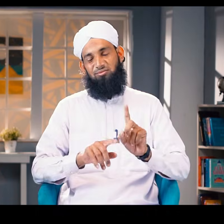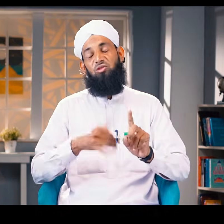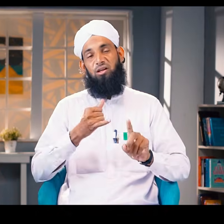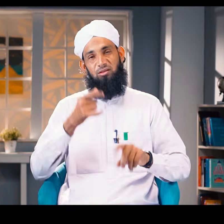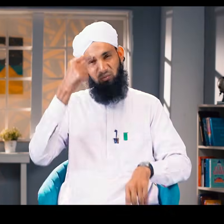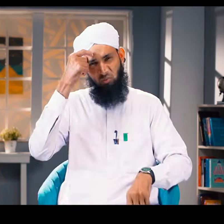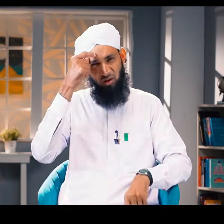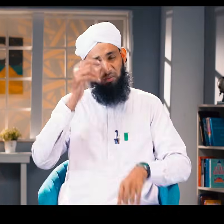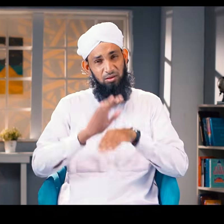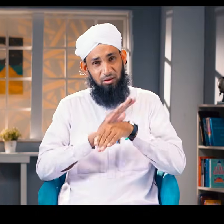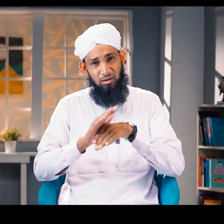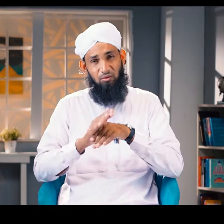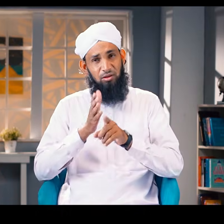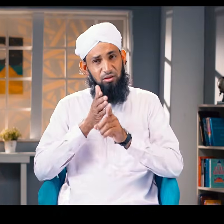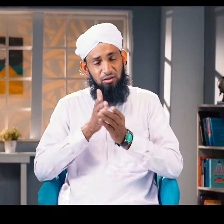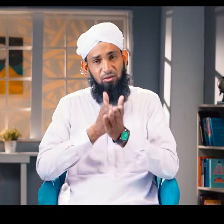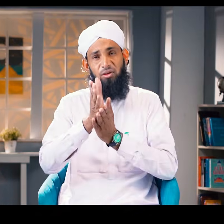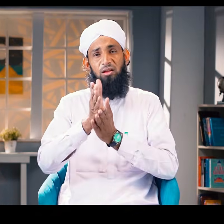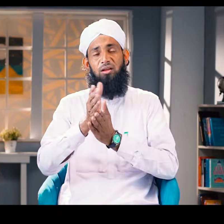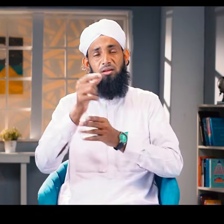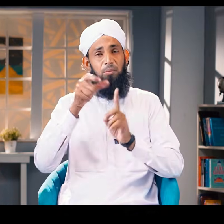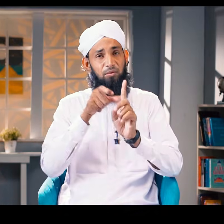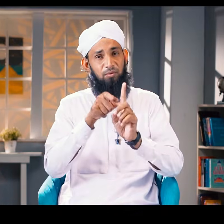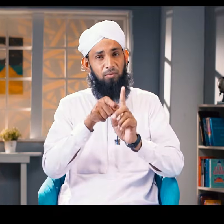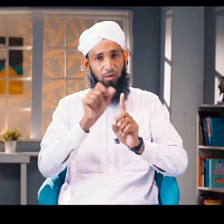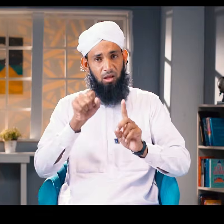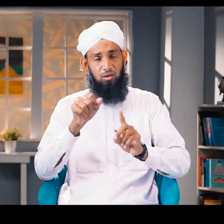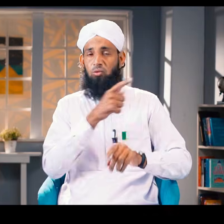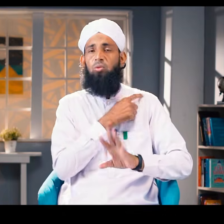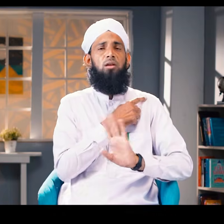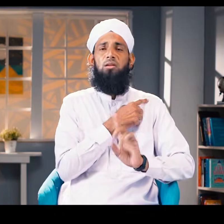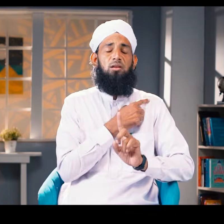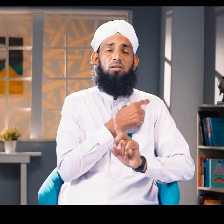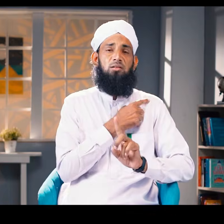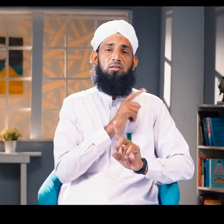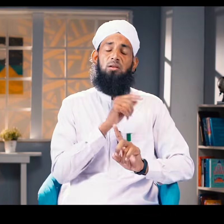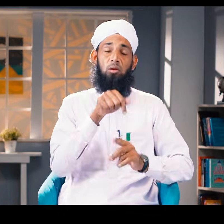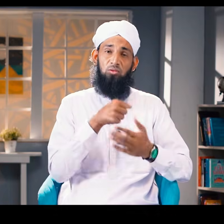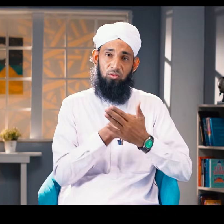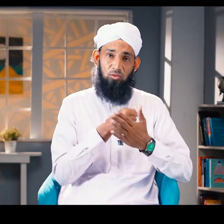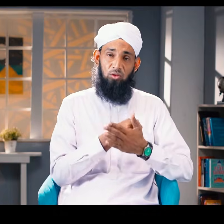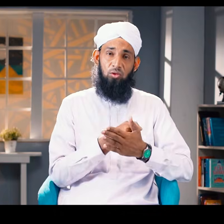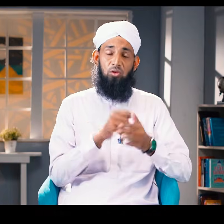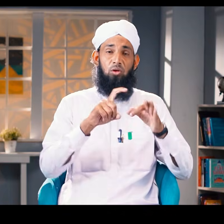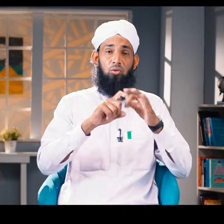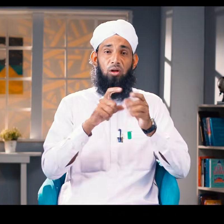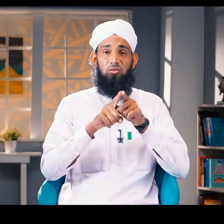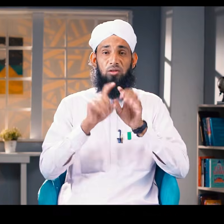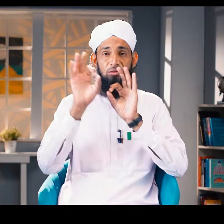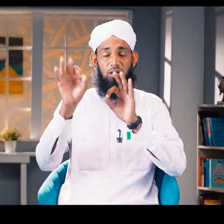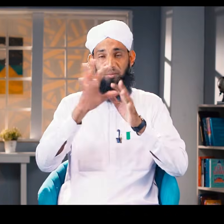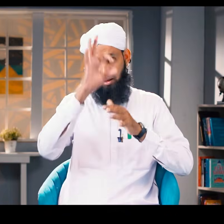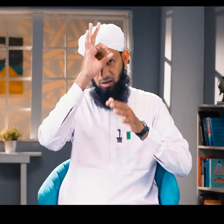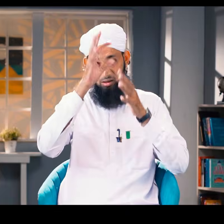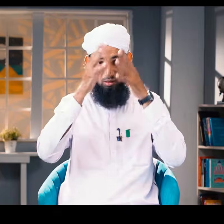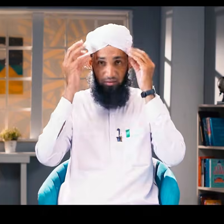ہوئی، اتنا لیٹ ہوا، تو گناہ نہیں ہے، مگر نماز تو پڑھنی ہے۔ مجبوری ایسی ہو کہ جس کو شریعت مجبوری